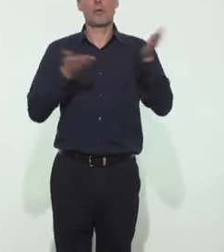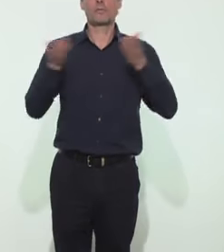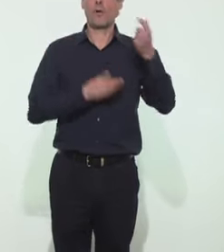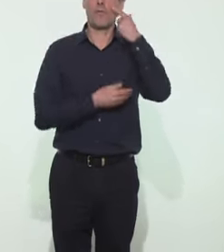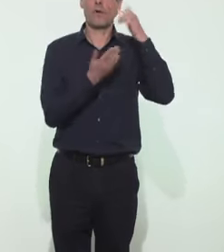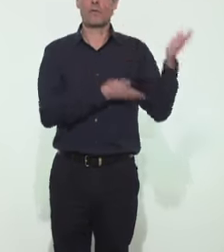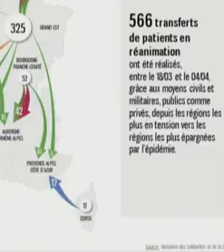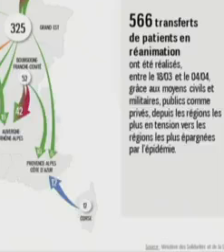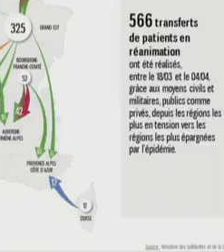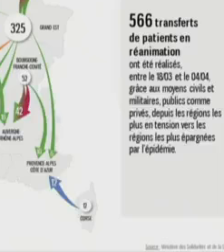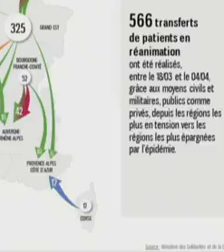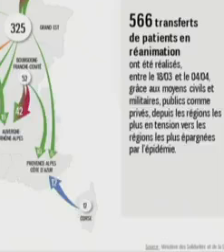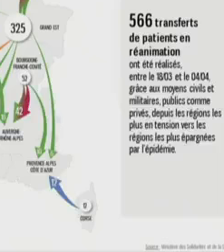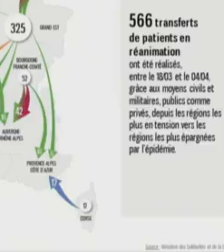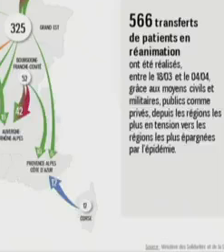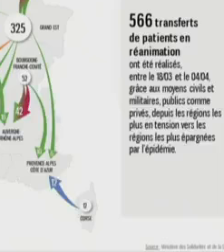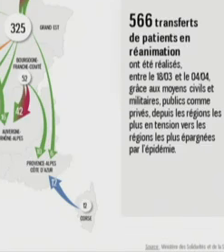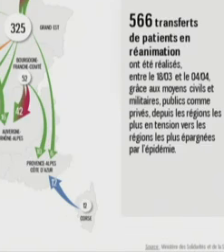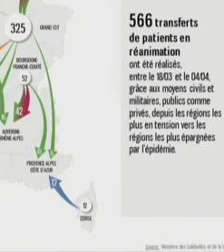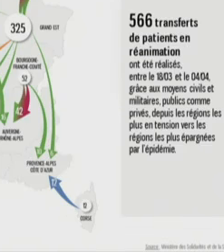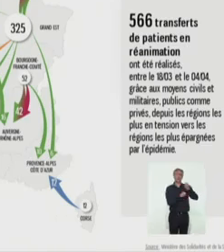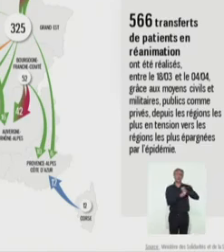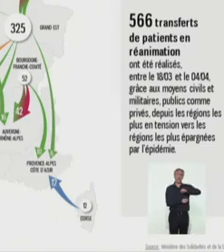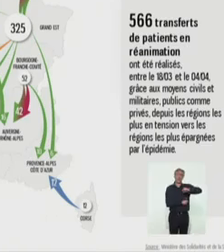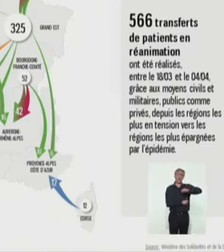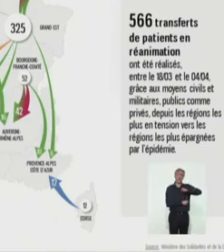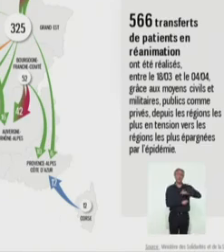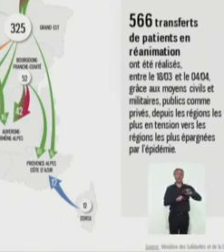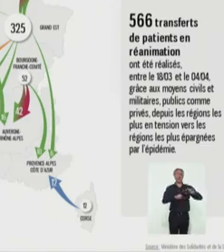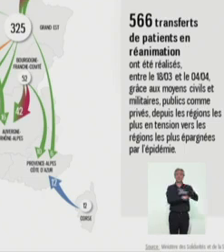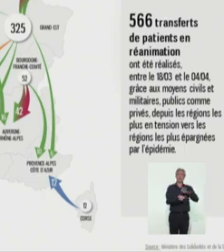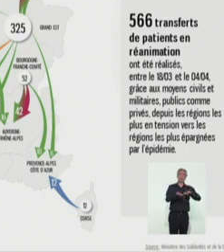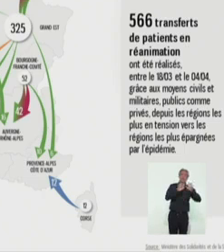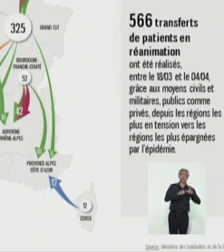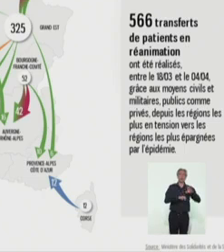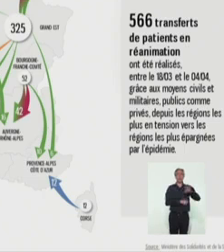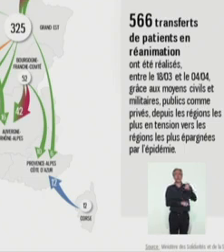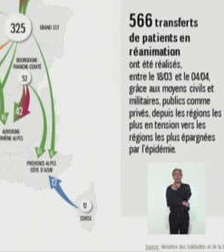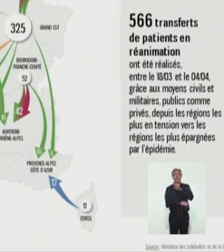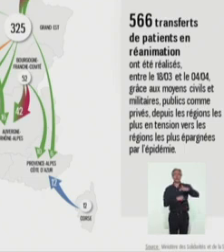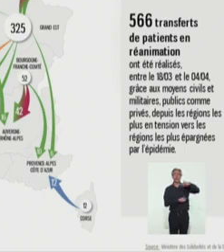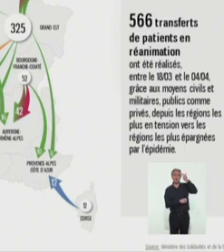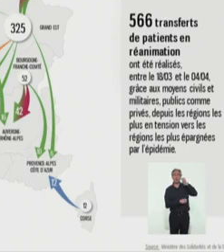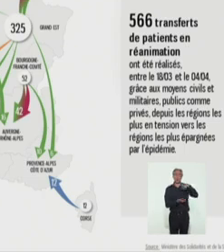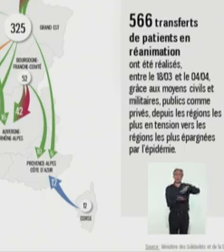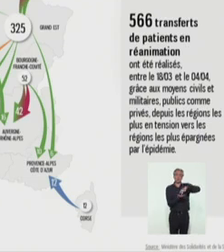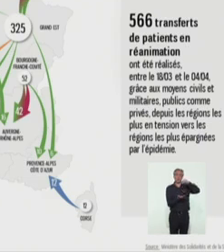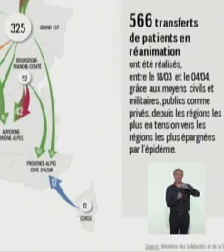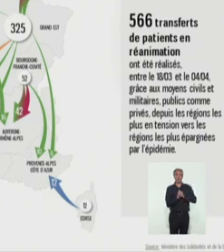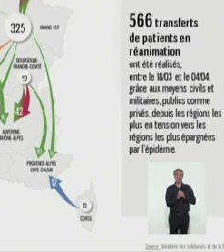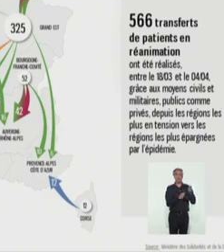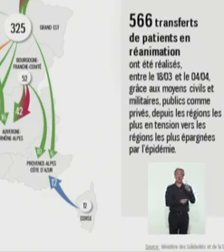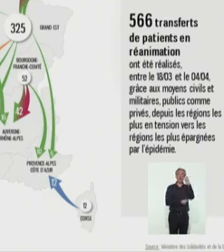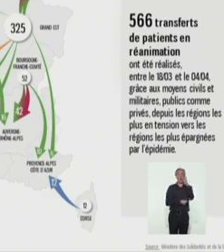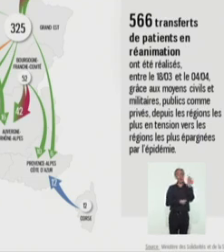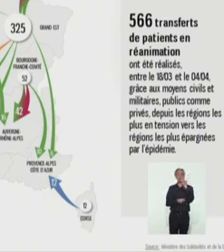voyez sur cette carte des régions les plus en tension la bourgogne franche comté le grand test les hôtes france l'île de france vers